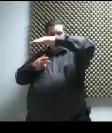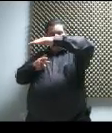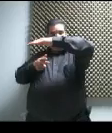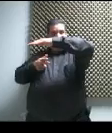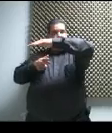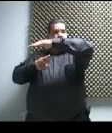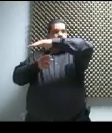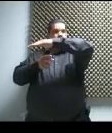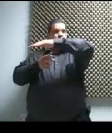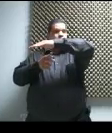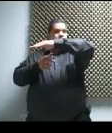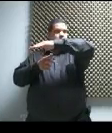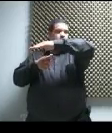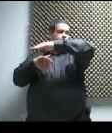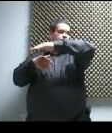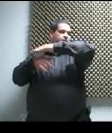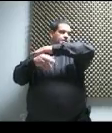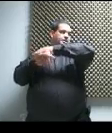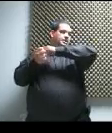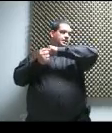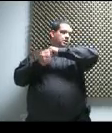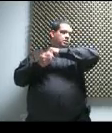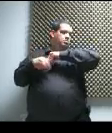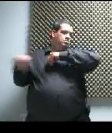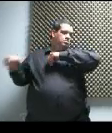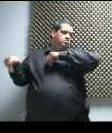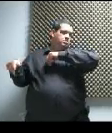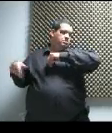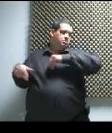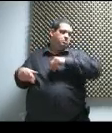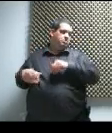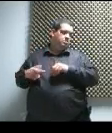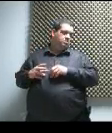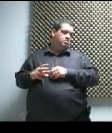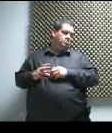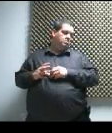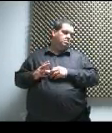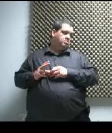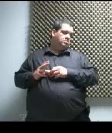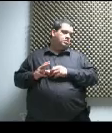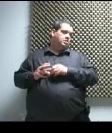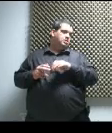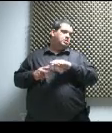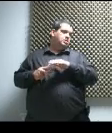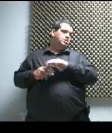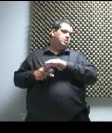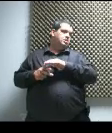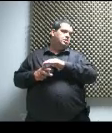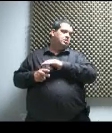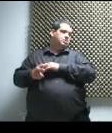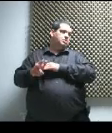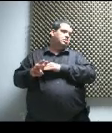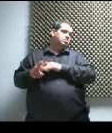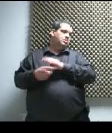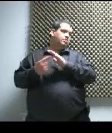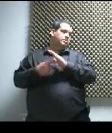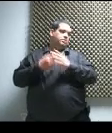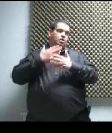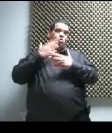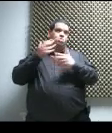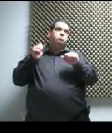puedes salirte del carro y ponerte al lado. Bueno, si te da tiempo de salirte debajo del viaducto, tremendo, pero muchas veces no